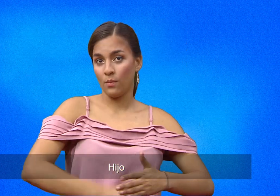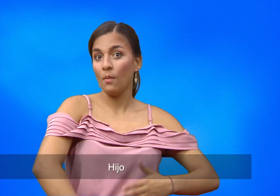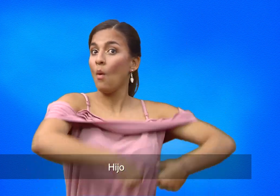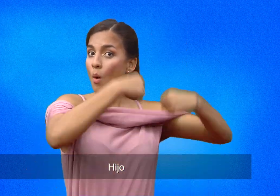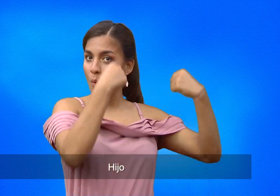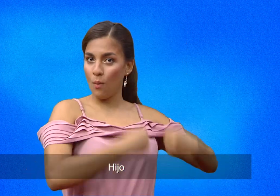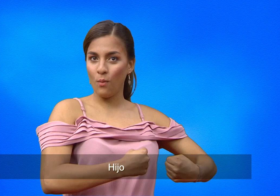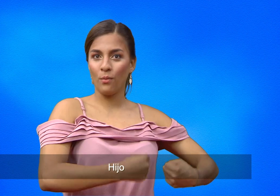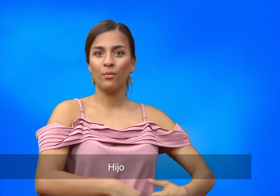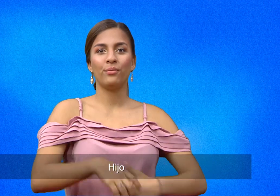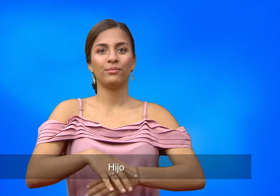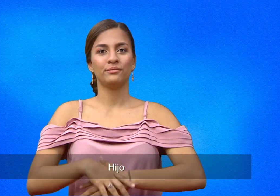hijo